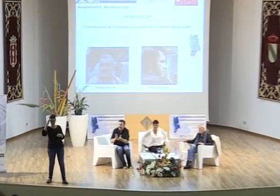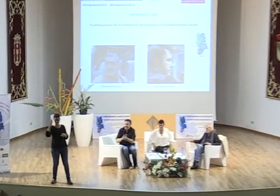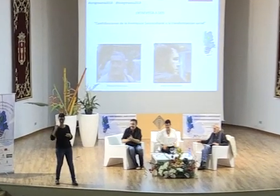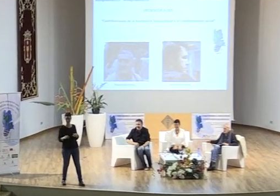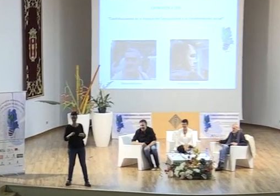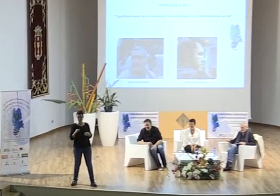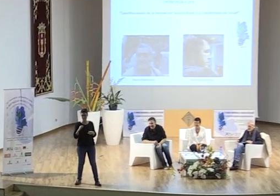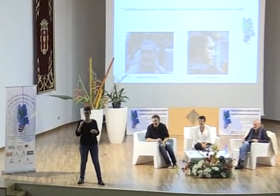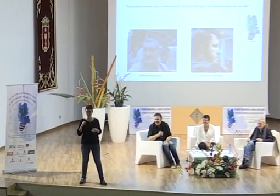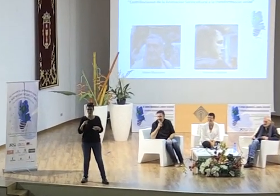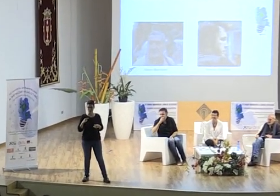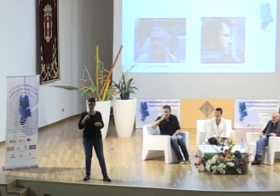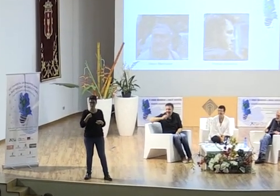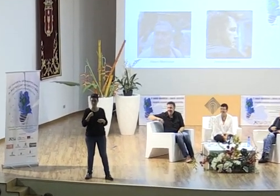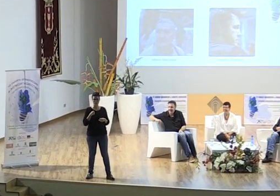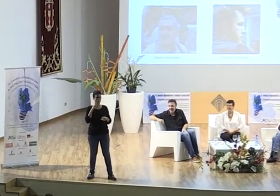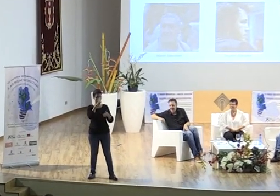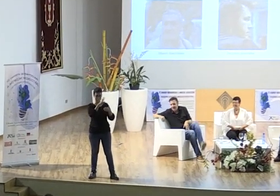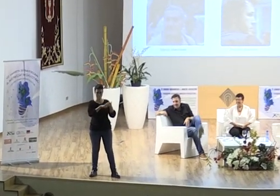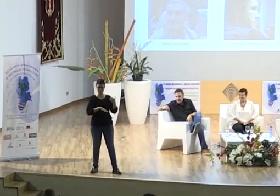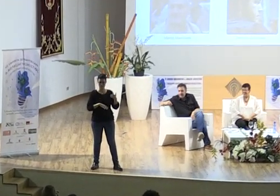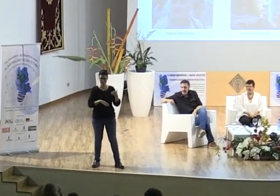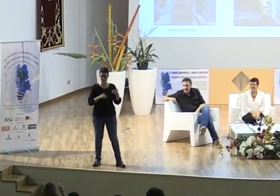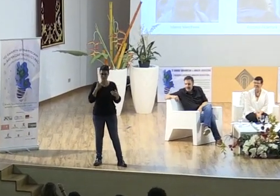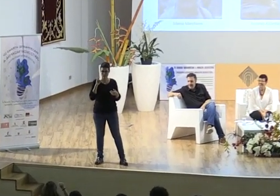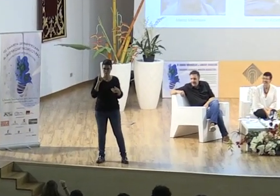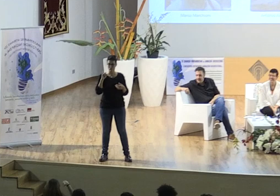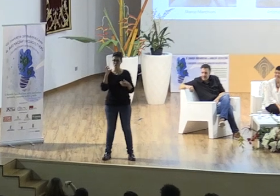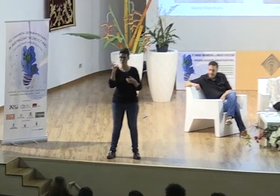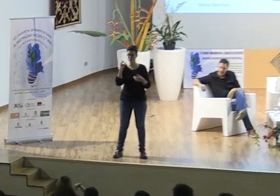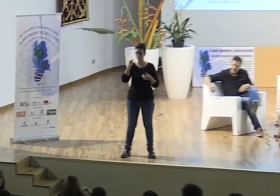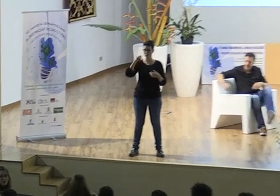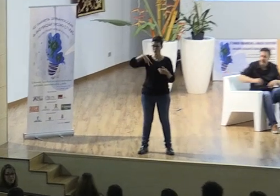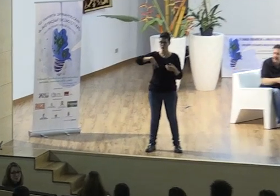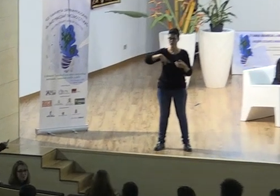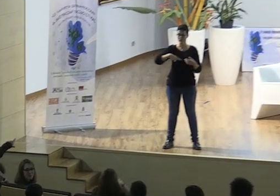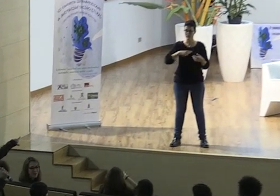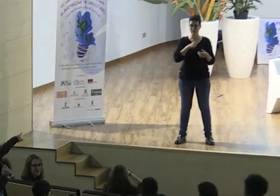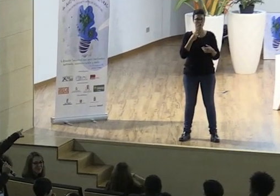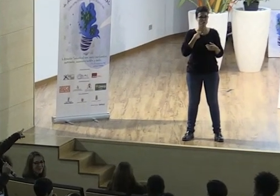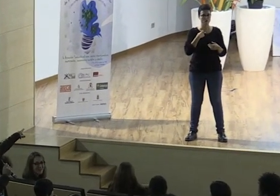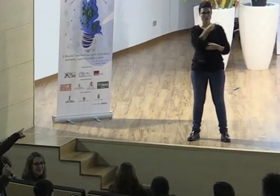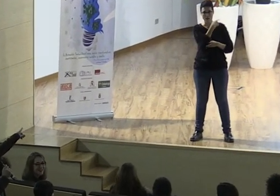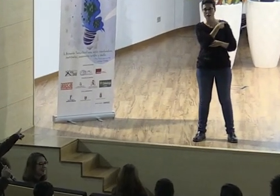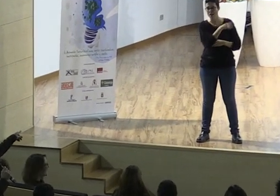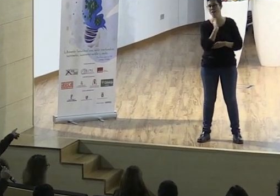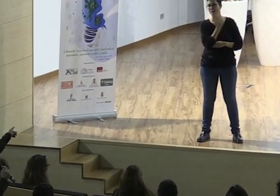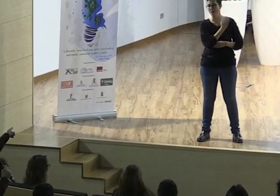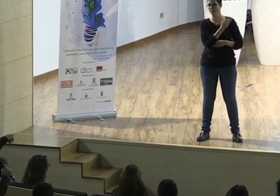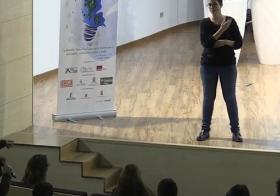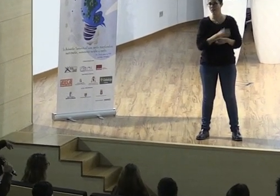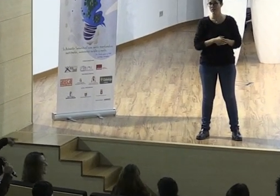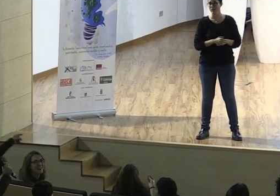Me llamo Joan, soy de Barcelona y soy de la Tele Popular de Nou Barris. Algunos de los que les daba caña diciendo, ¿de qué vais?